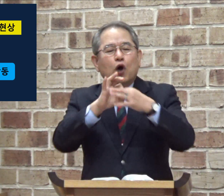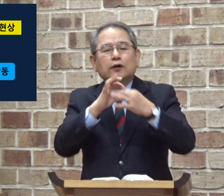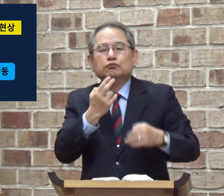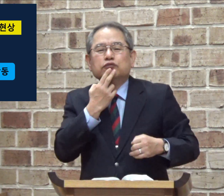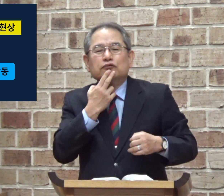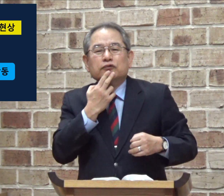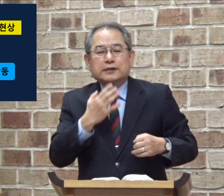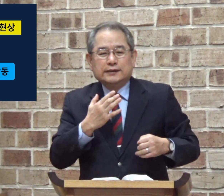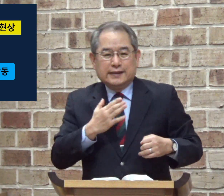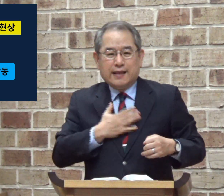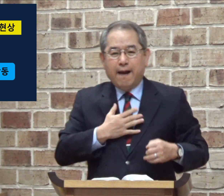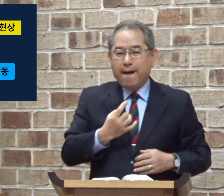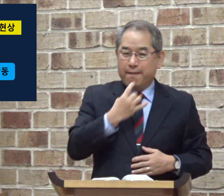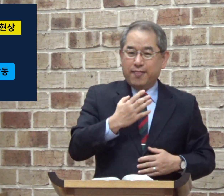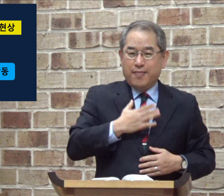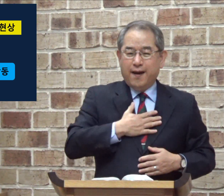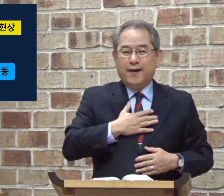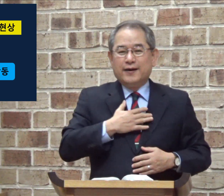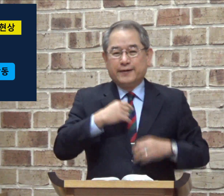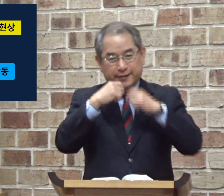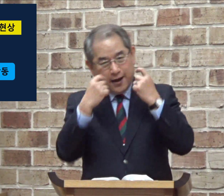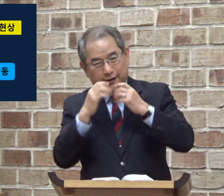가지 없는 것, 무관심,